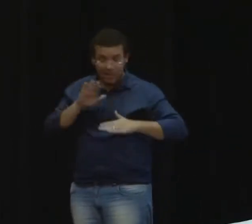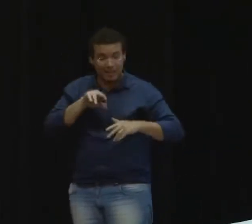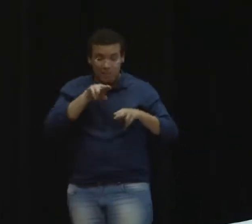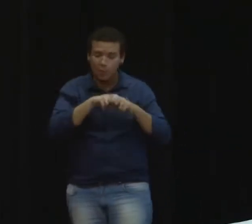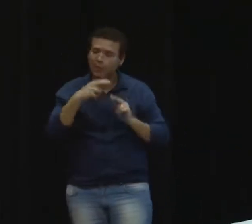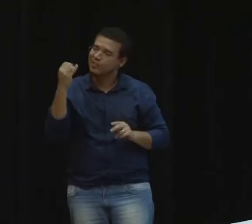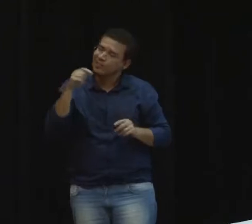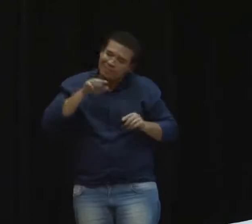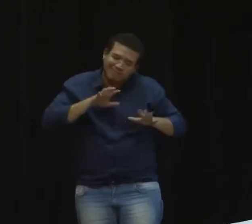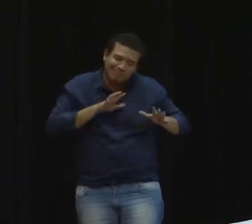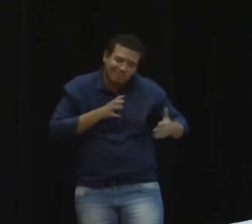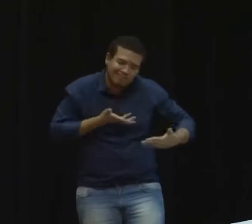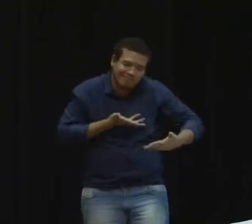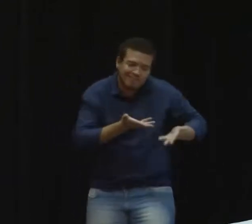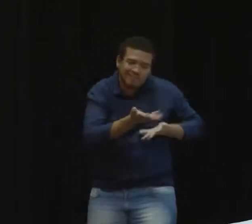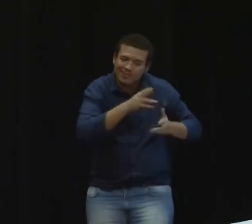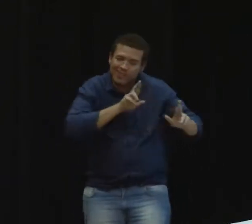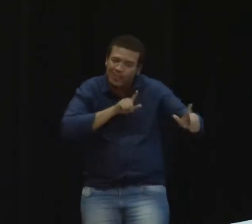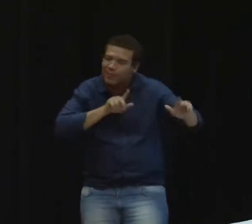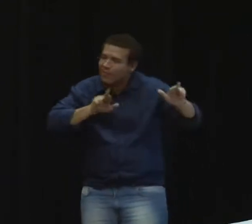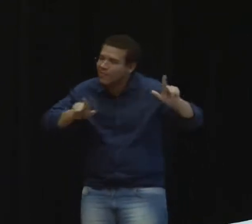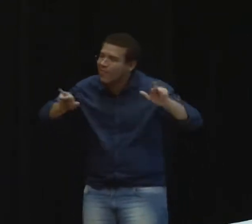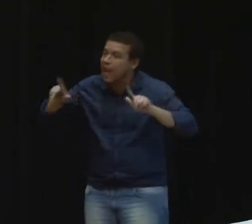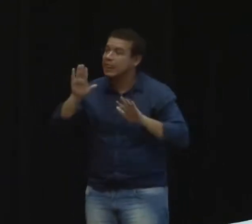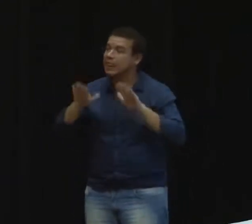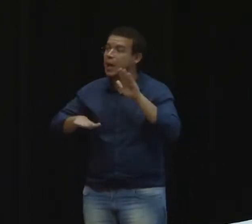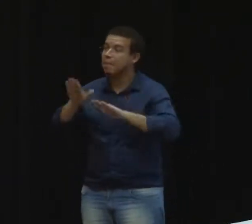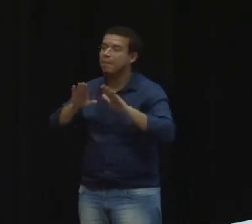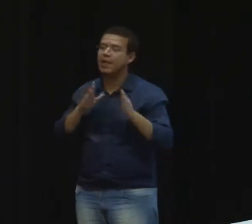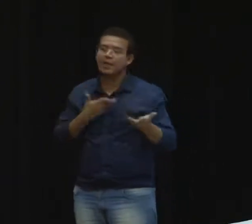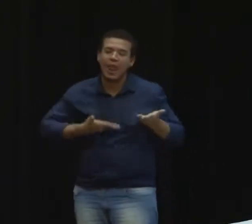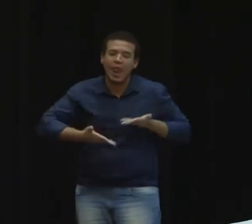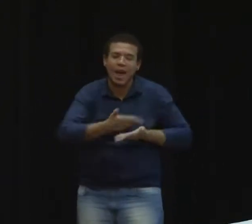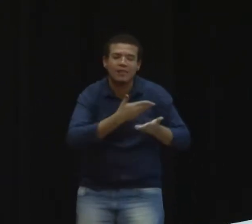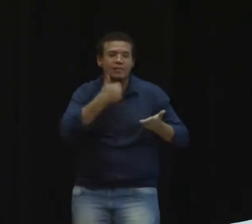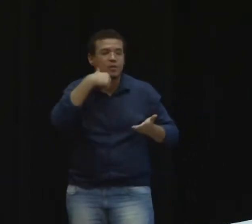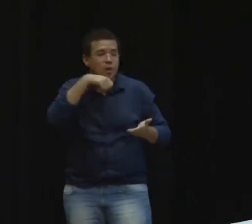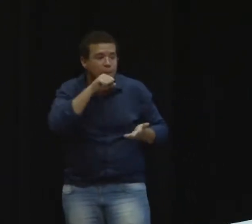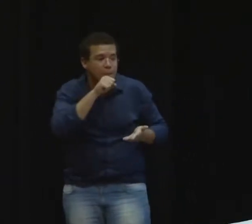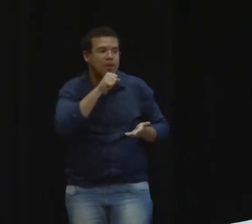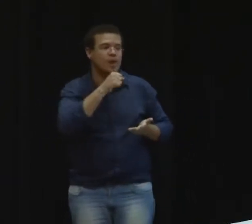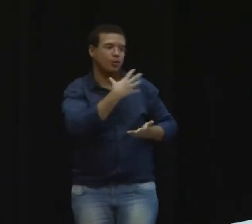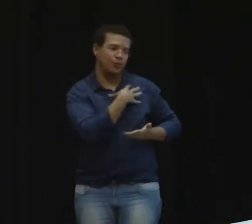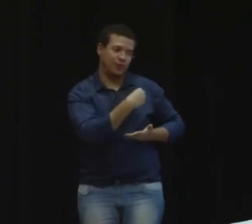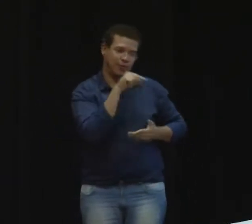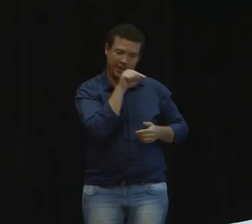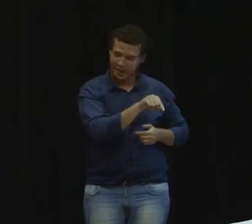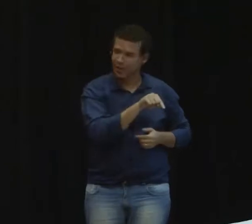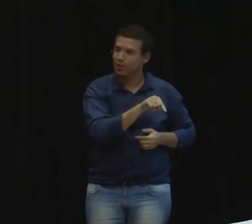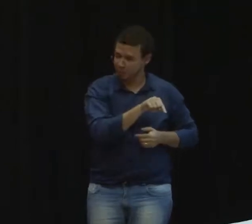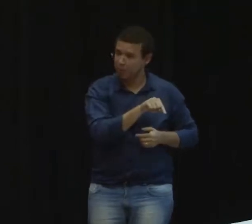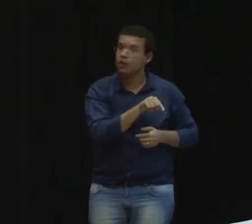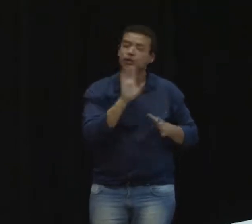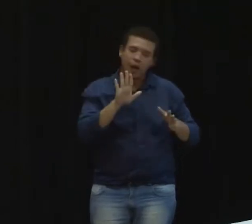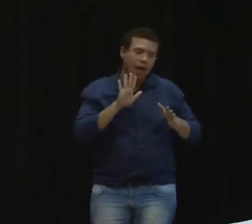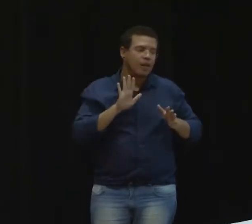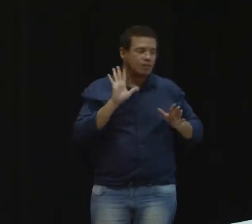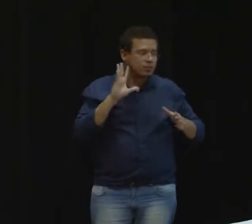É a cultura desse coletivo. Então as relações são diferentes. Depende muito da relação mãe e filho.